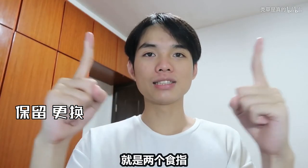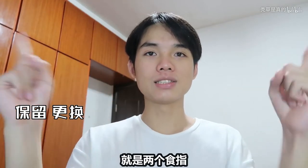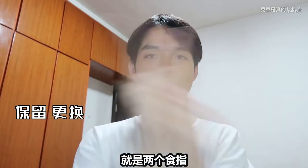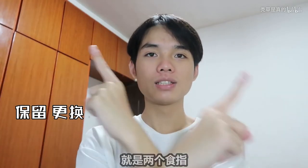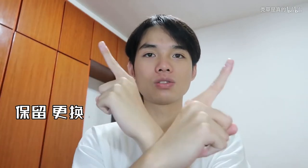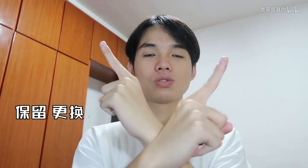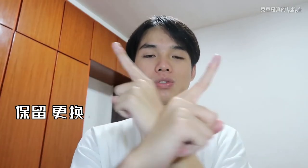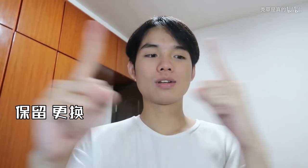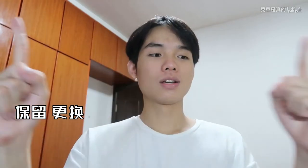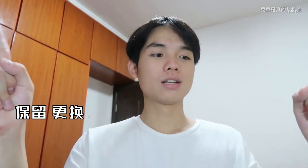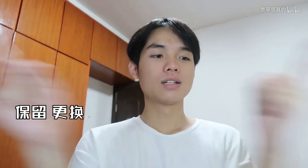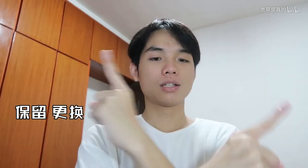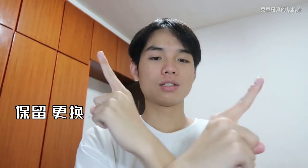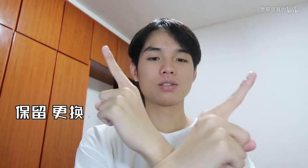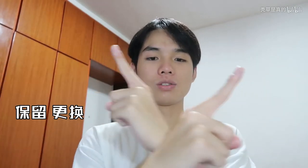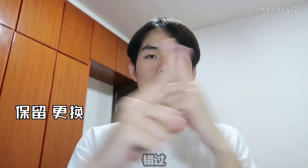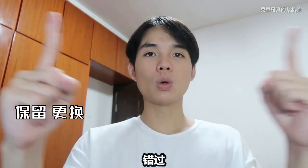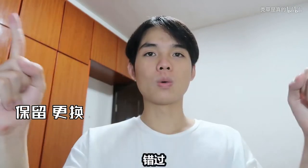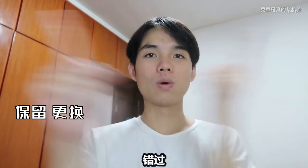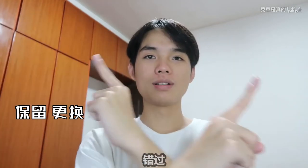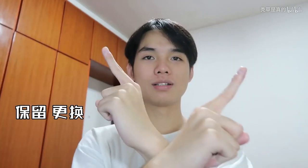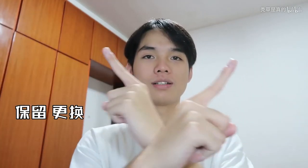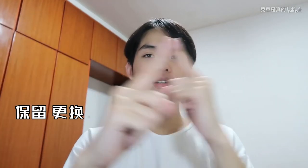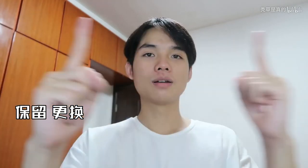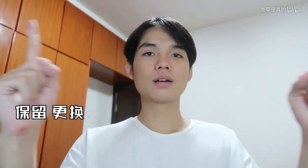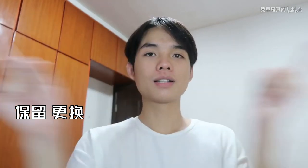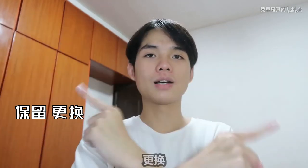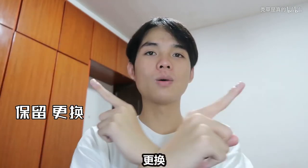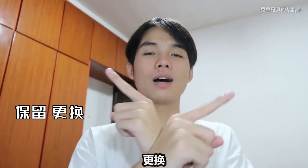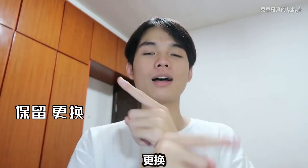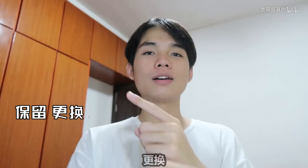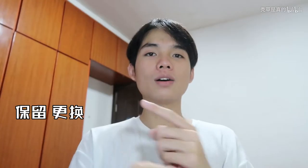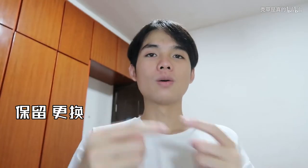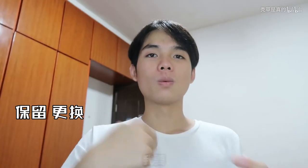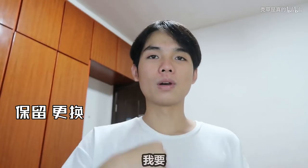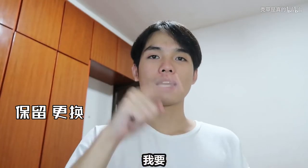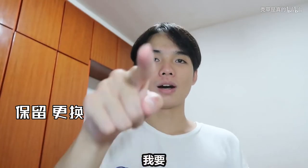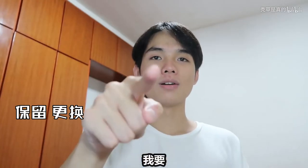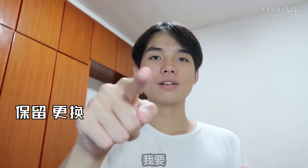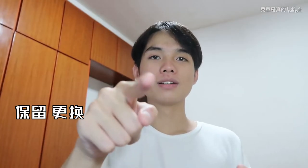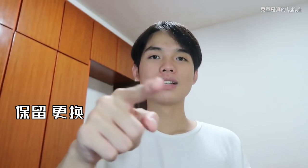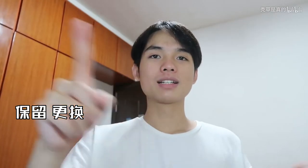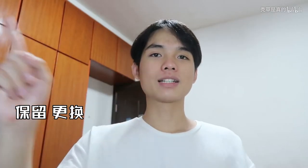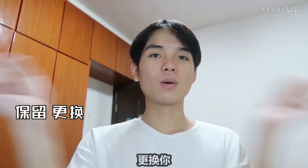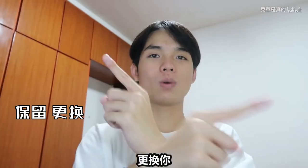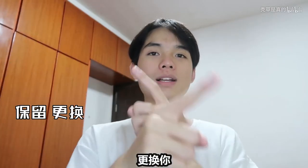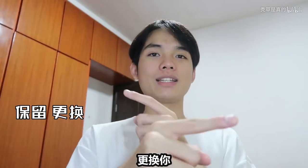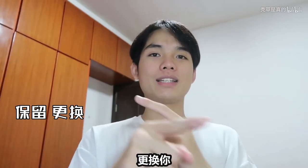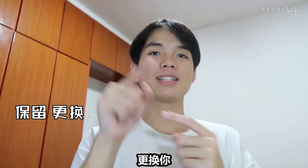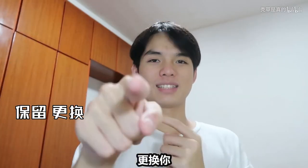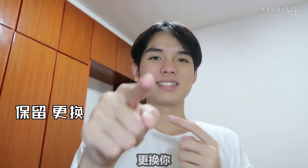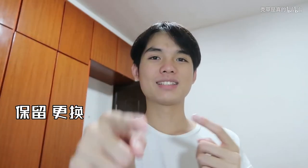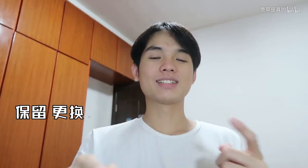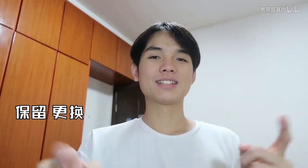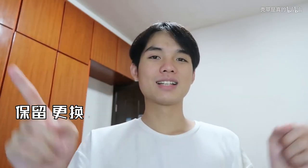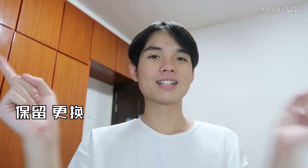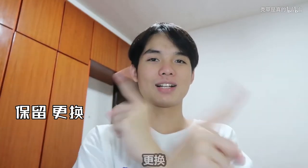指错过，更换，我要更换你，更